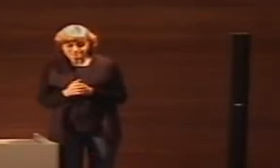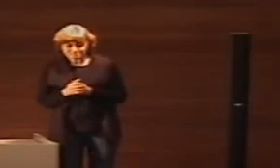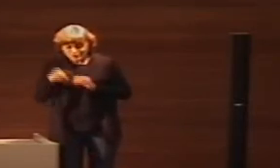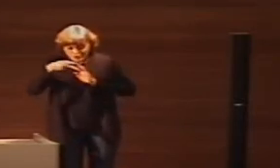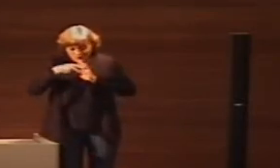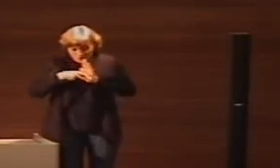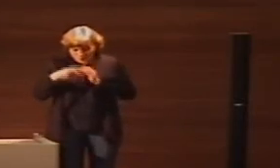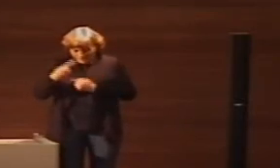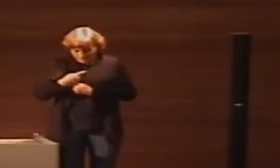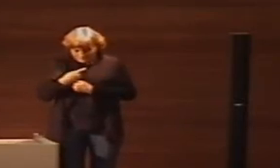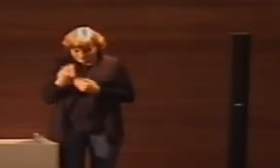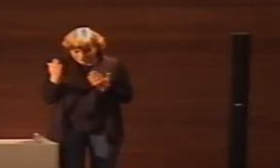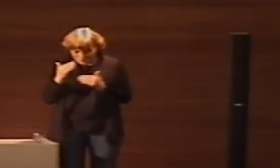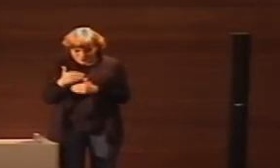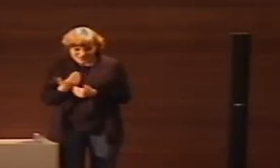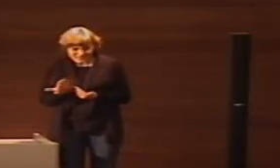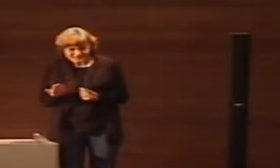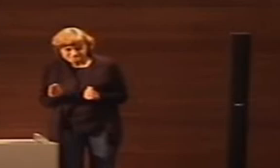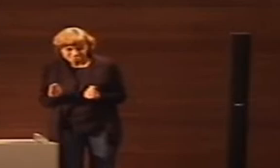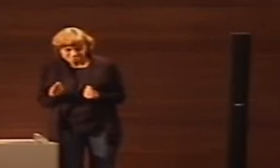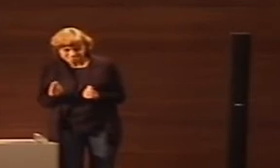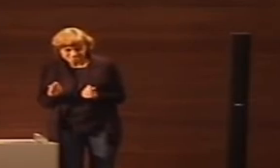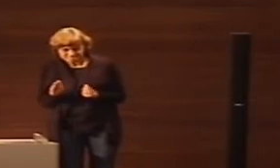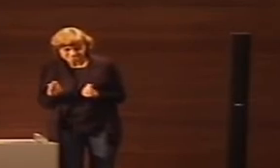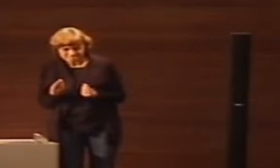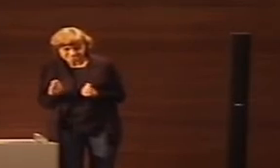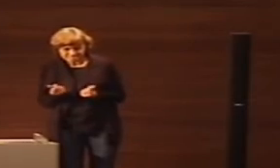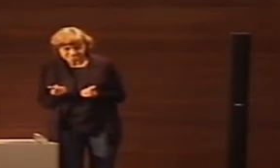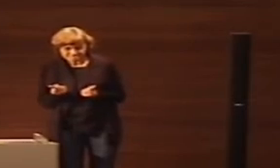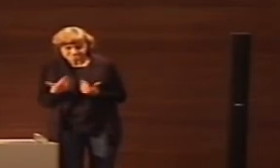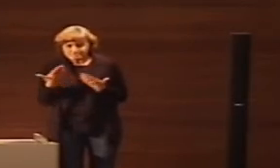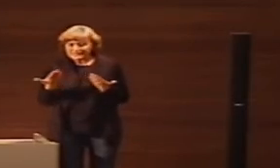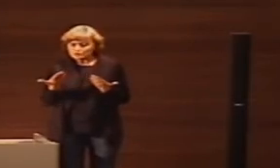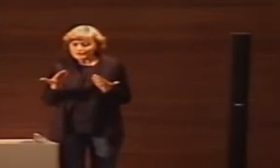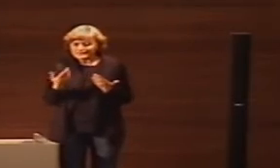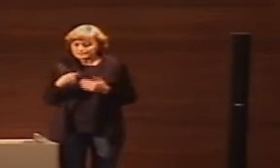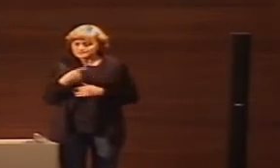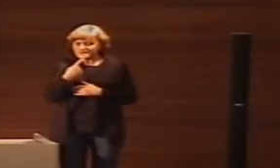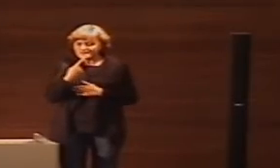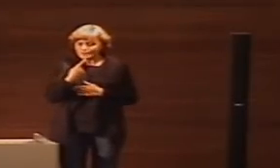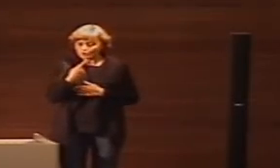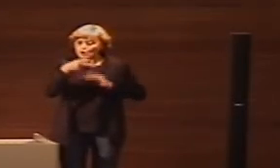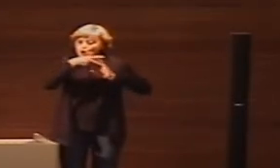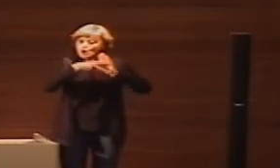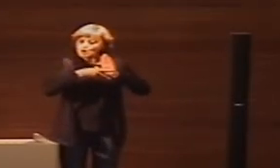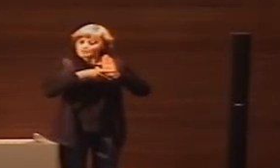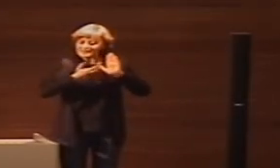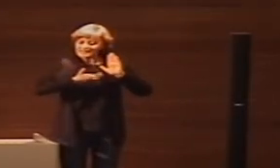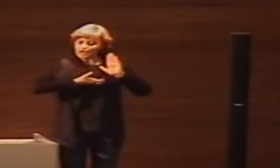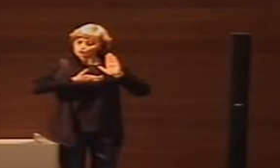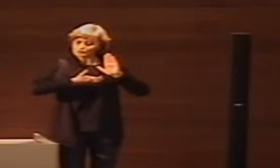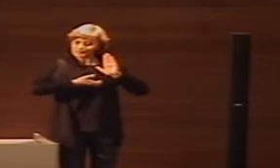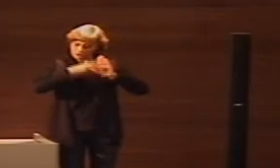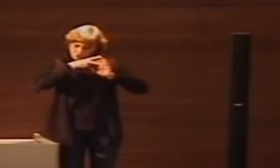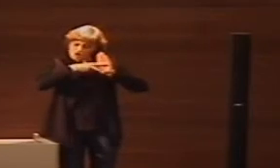De hecho, supongo que... Claro, las ordenanzas municipales ya, probablemente ya